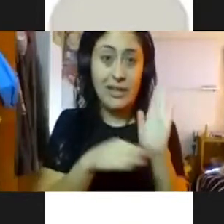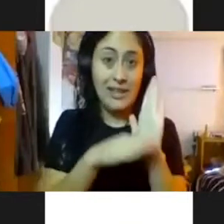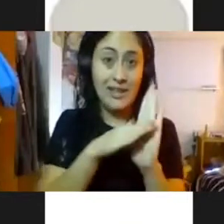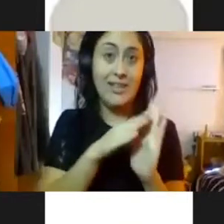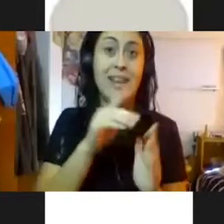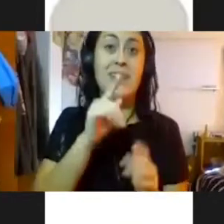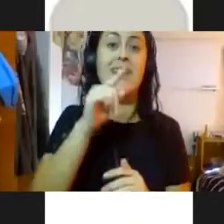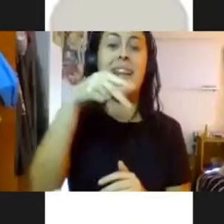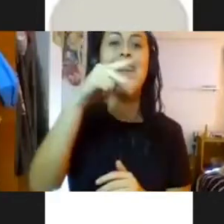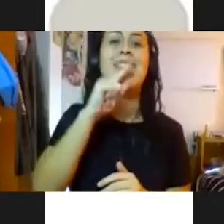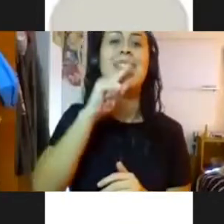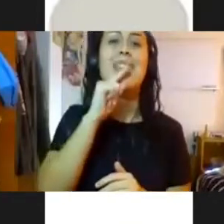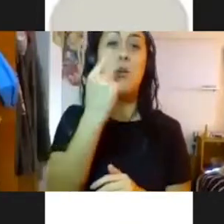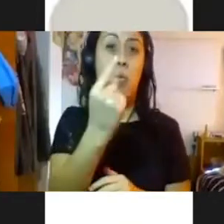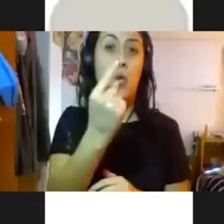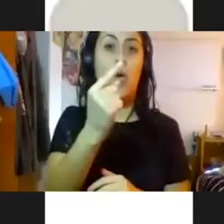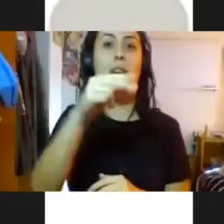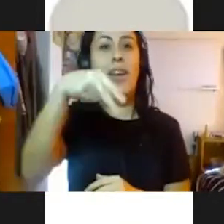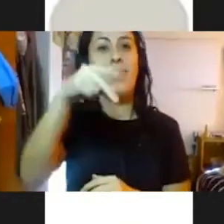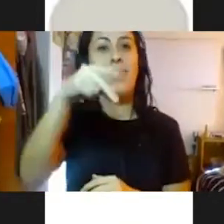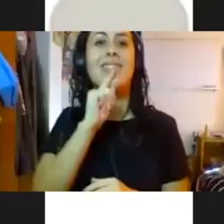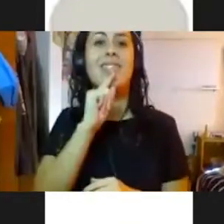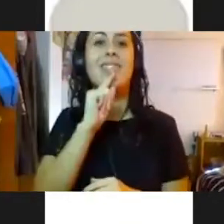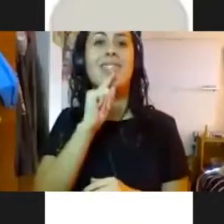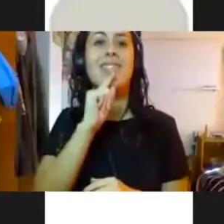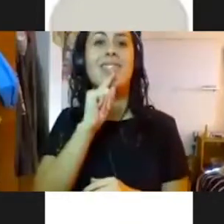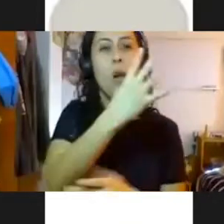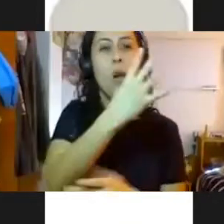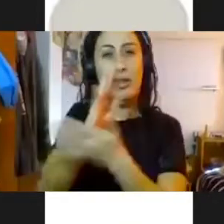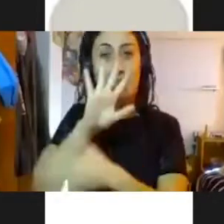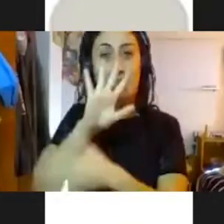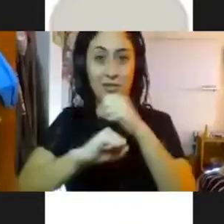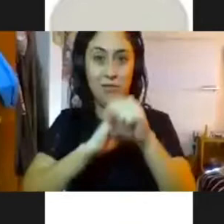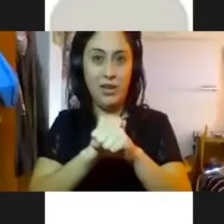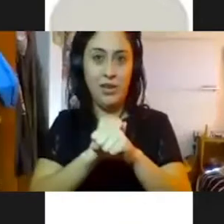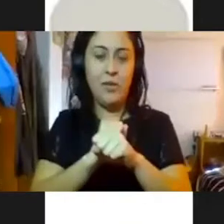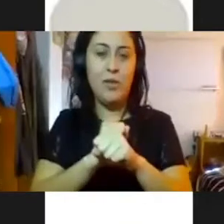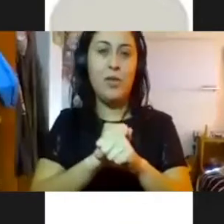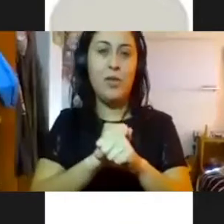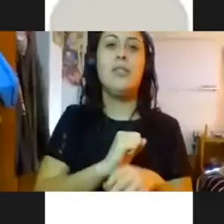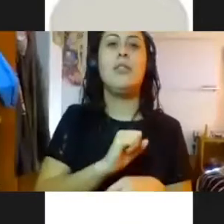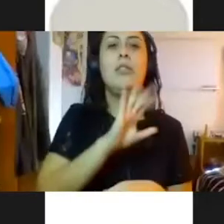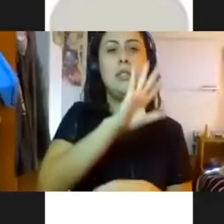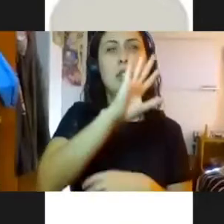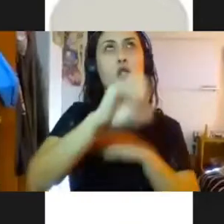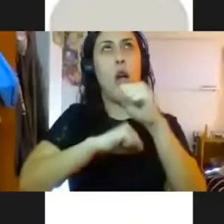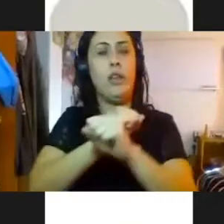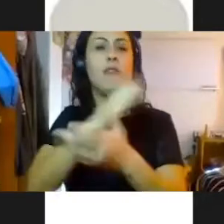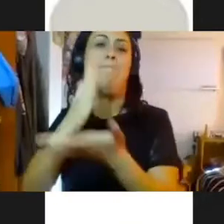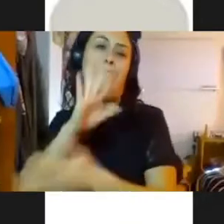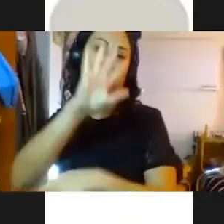y 2, de 4 a 5 y de 5 hasta 5 años 11.